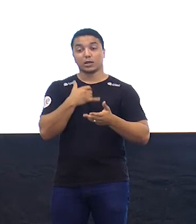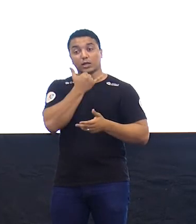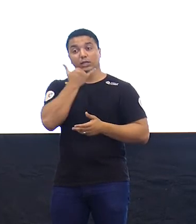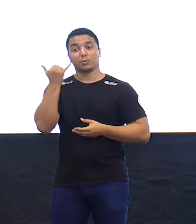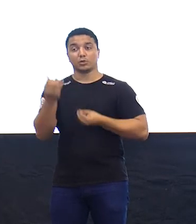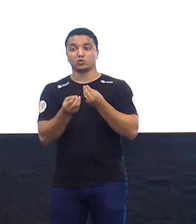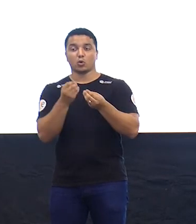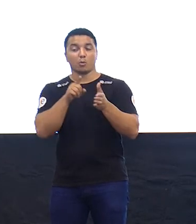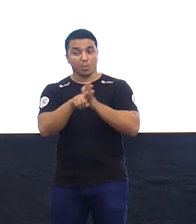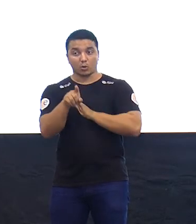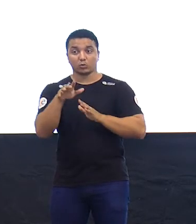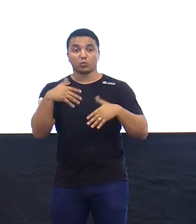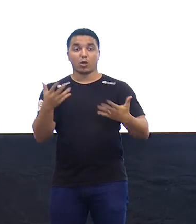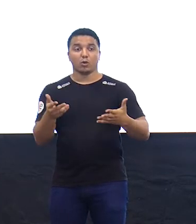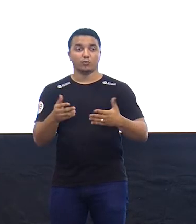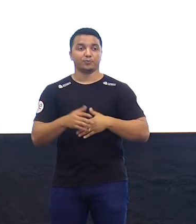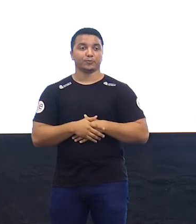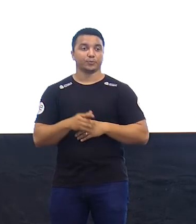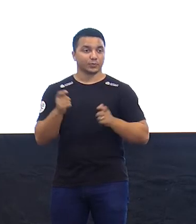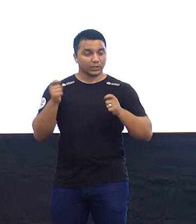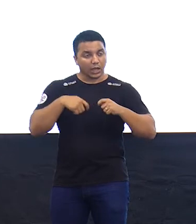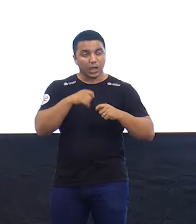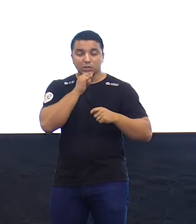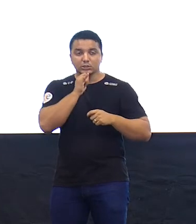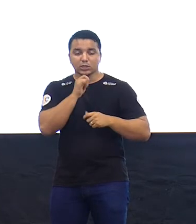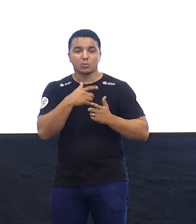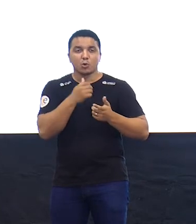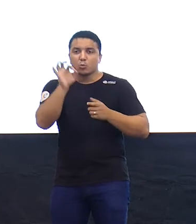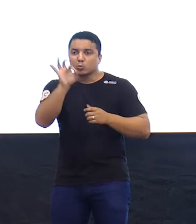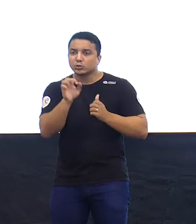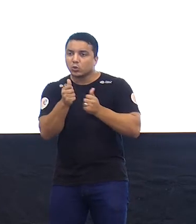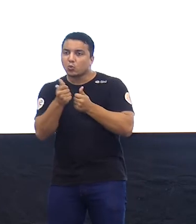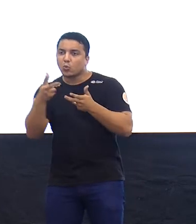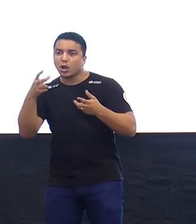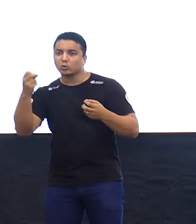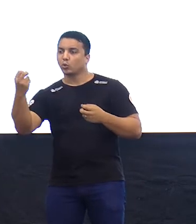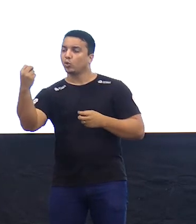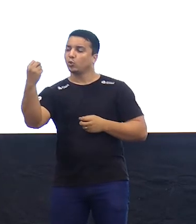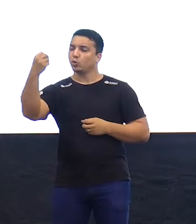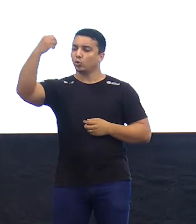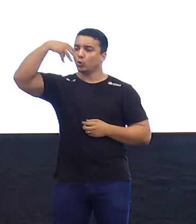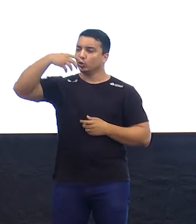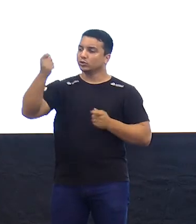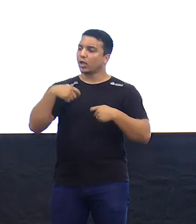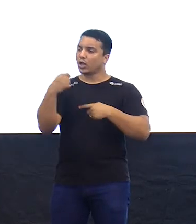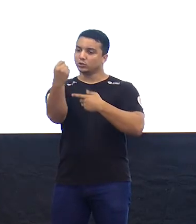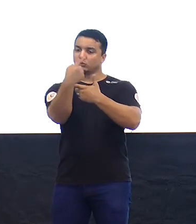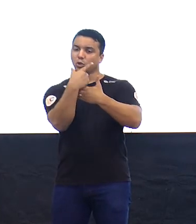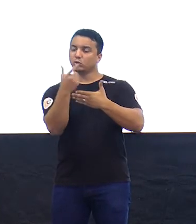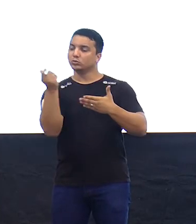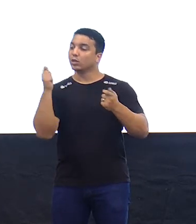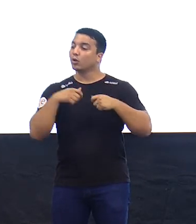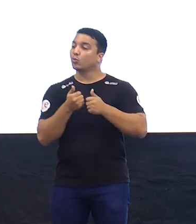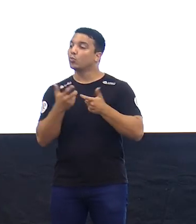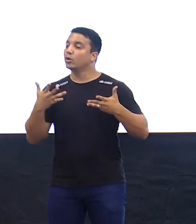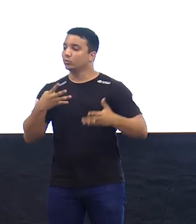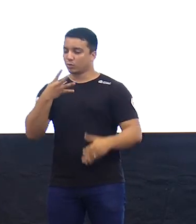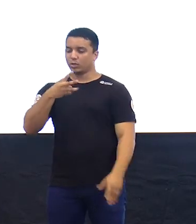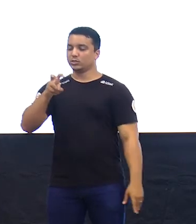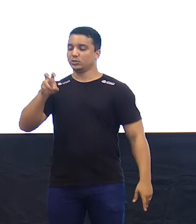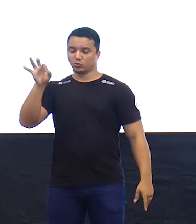ele perguntou. Ele pode perguntar, quantos por cento de luz vai passar?